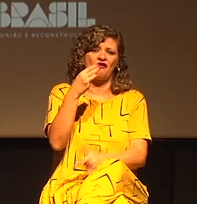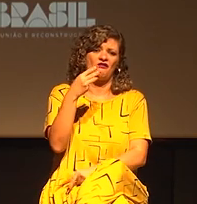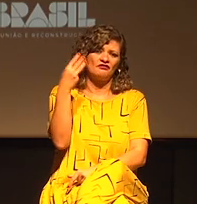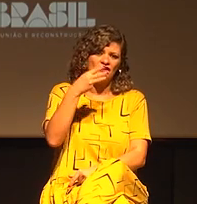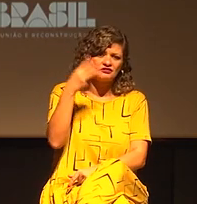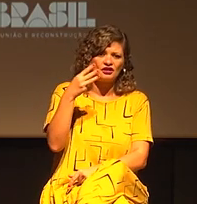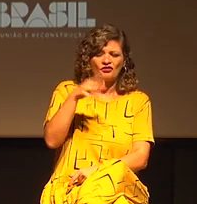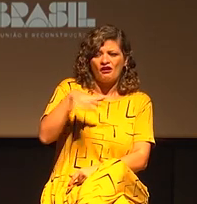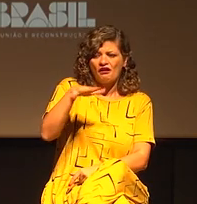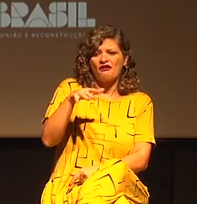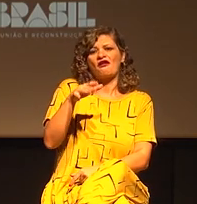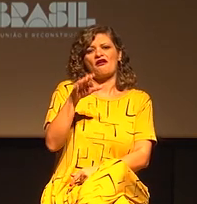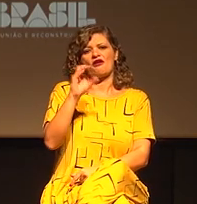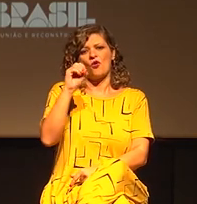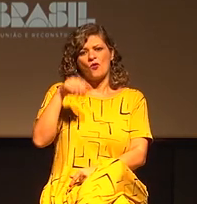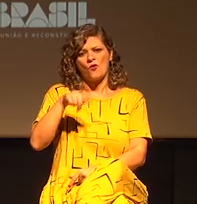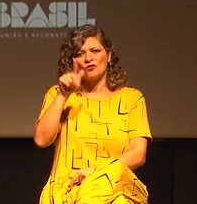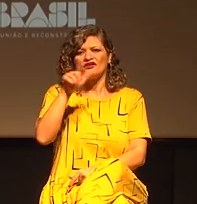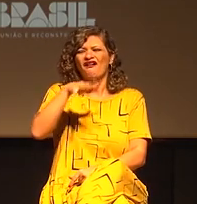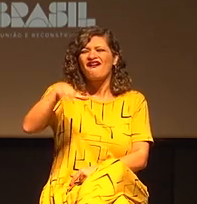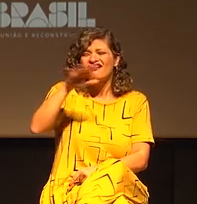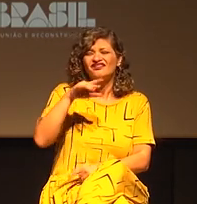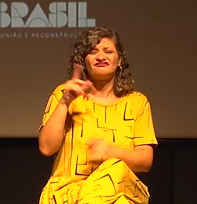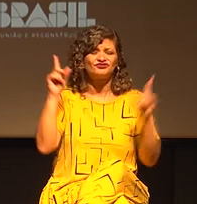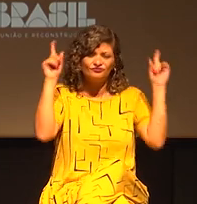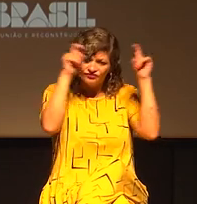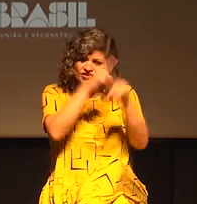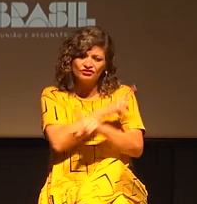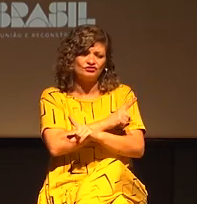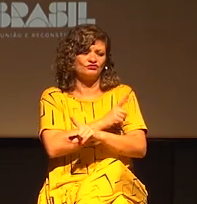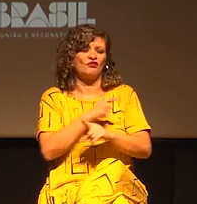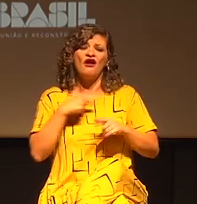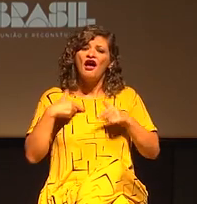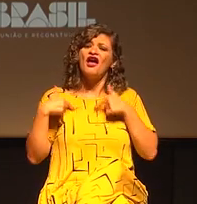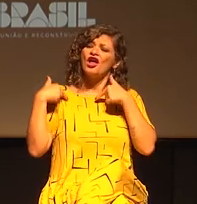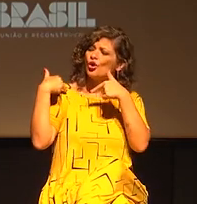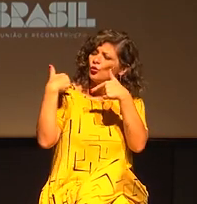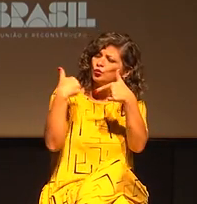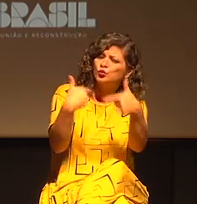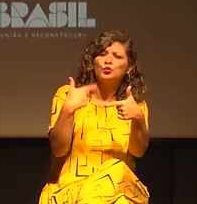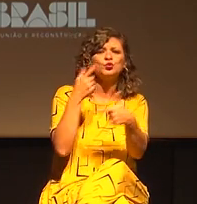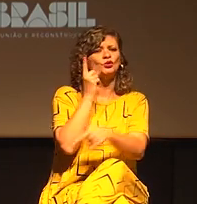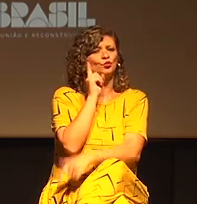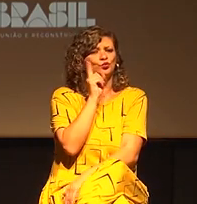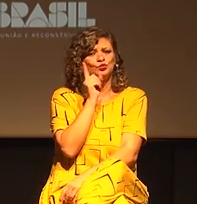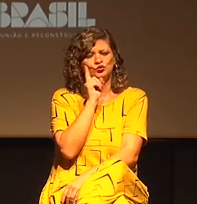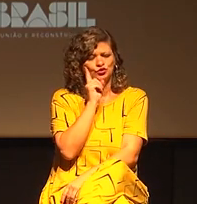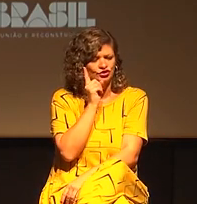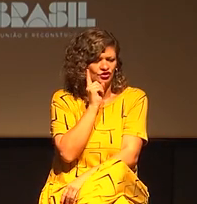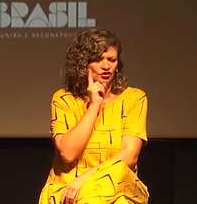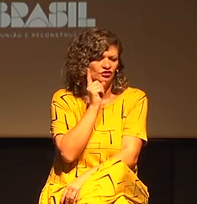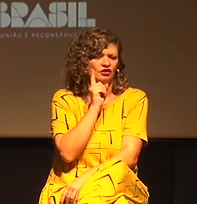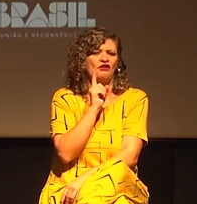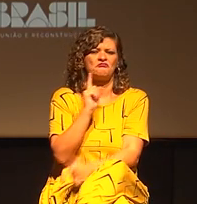carga emocional de muitas frentes assim é uma luta que a gente tá diariamente